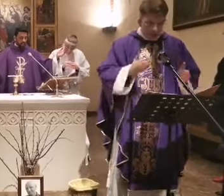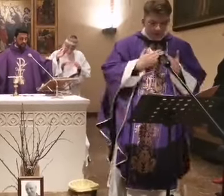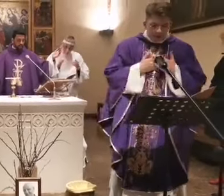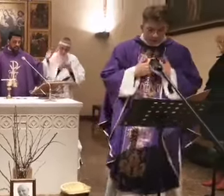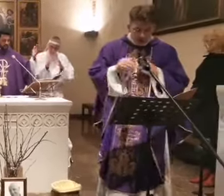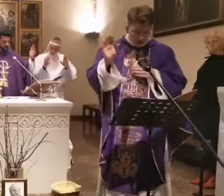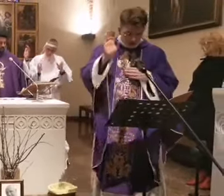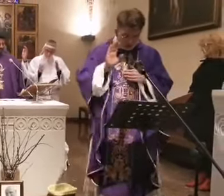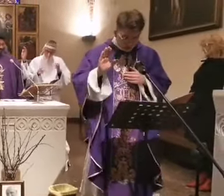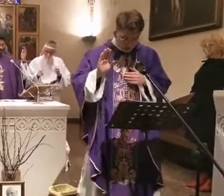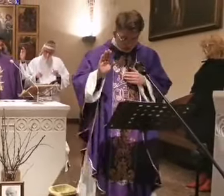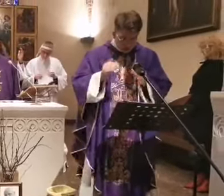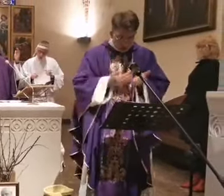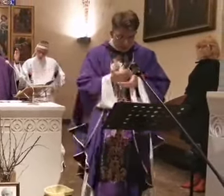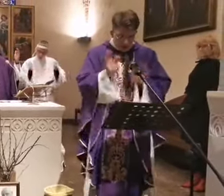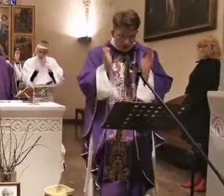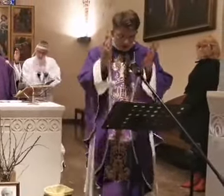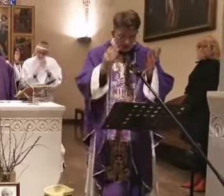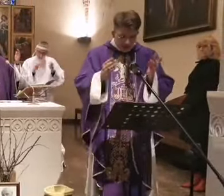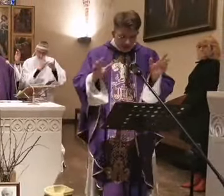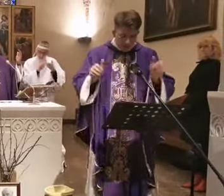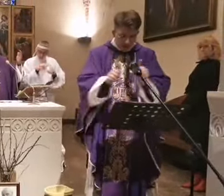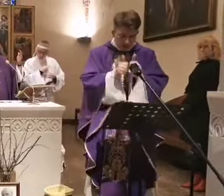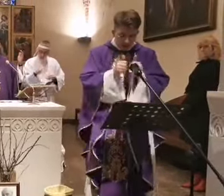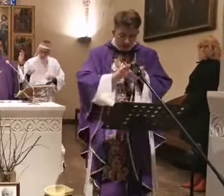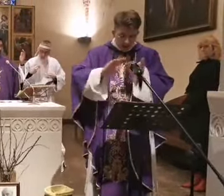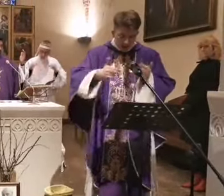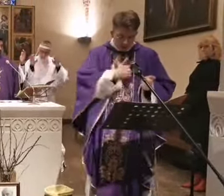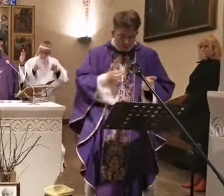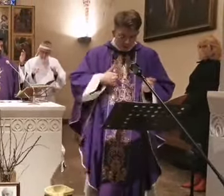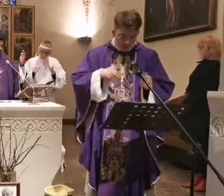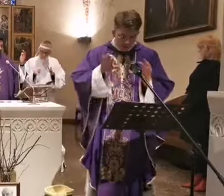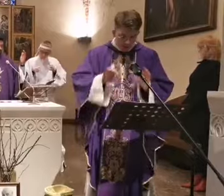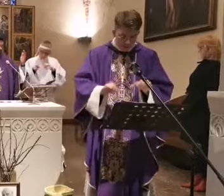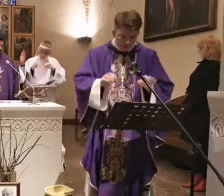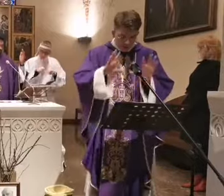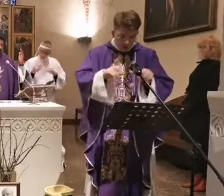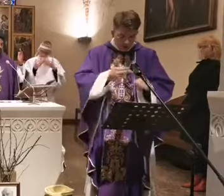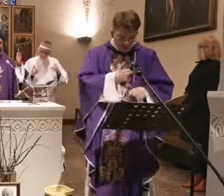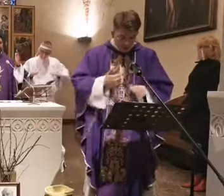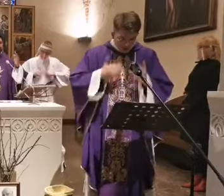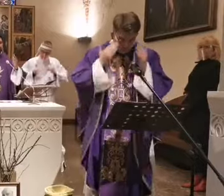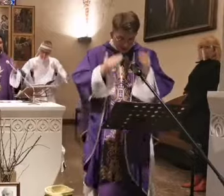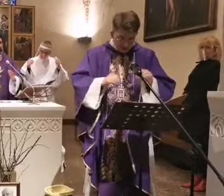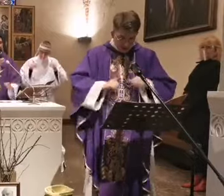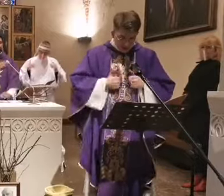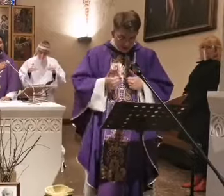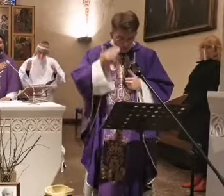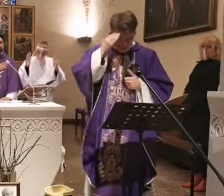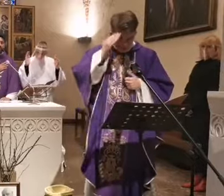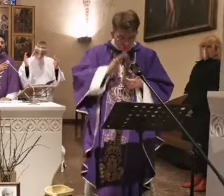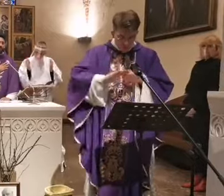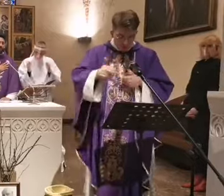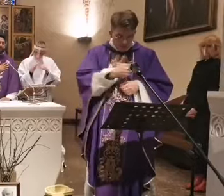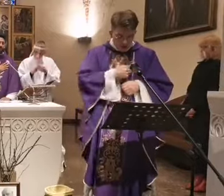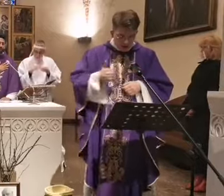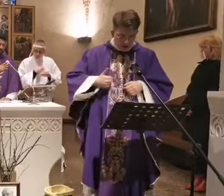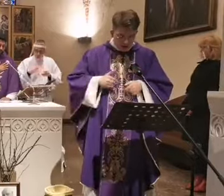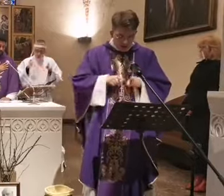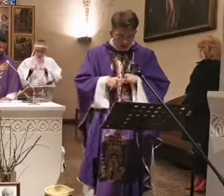nostri debiti, miłosierny Boże, przez tę ofiarę pojednania odpuść nam nasze winy, udziel nam łaski, abyśmy